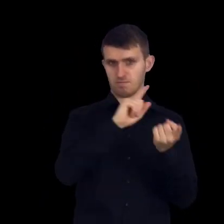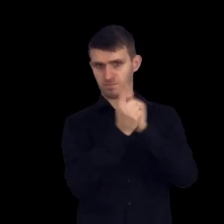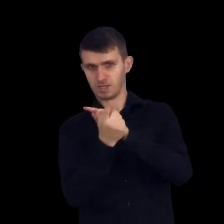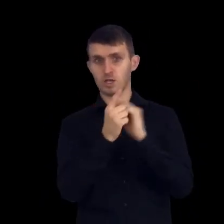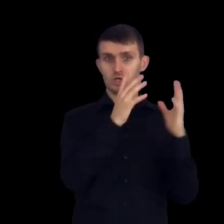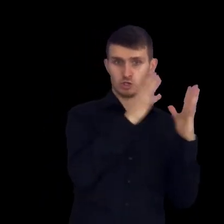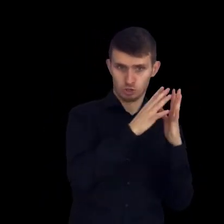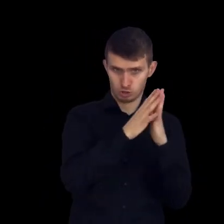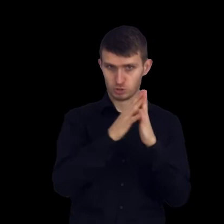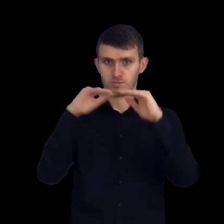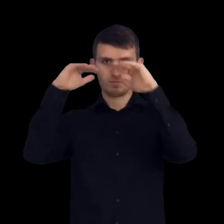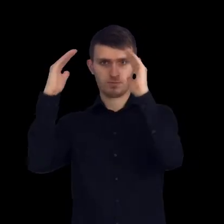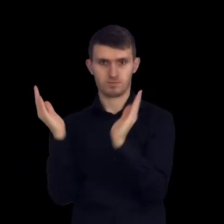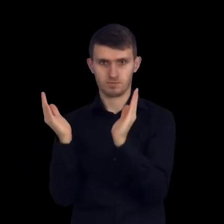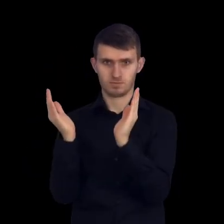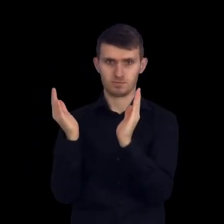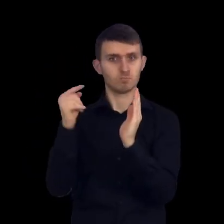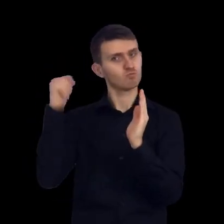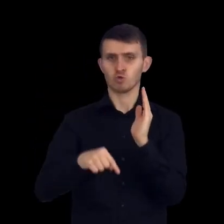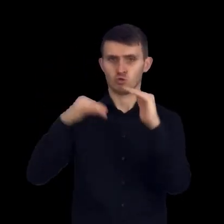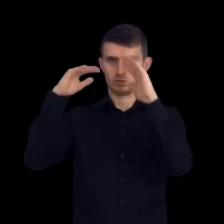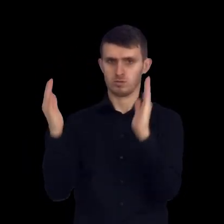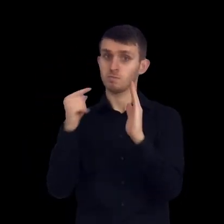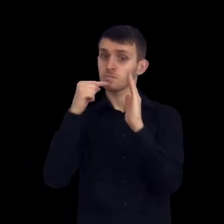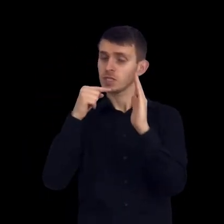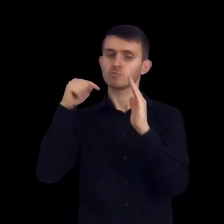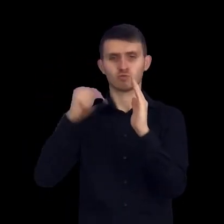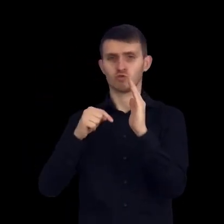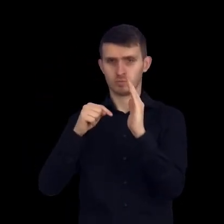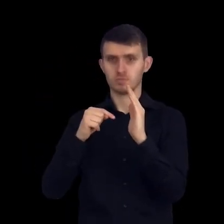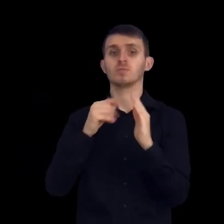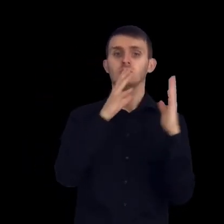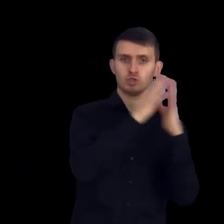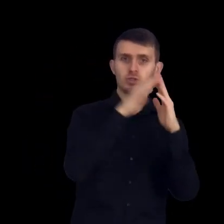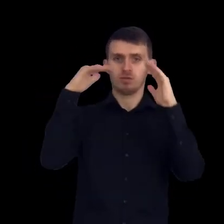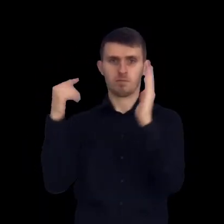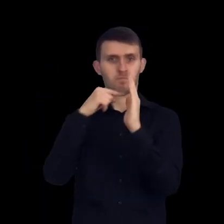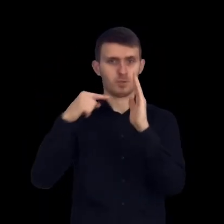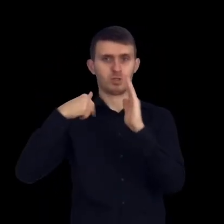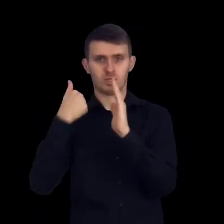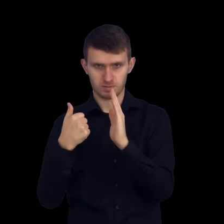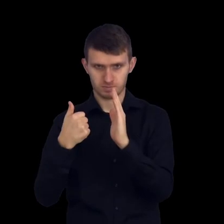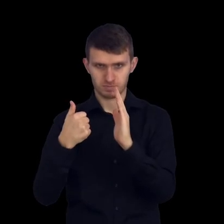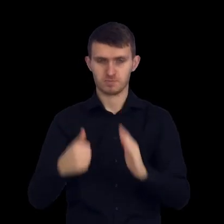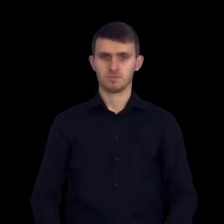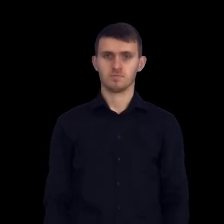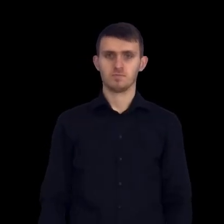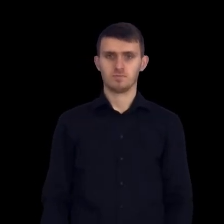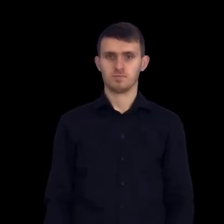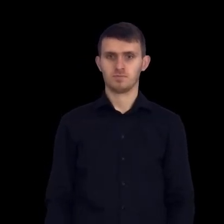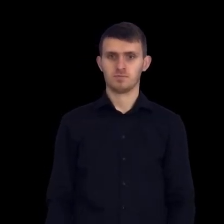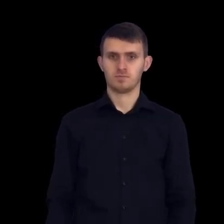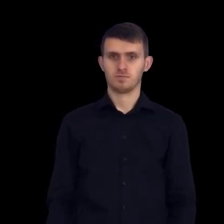bo wiemy że x równa się minus 1 piszemy 10 razy minus 1